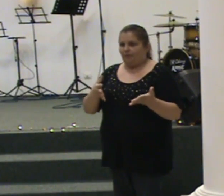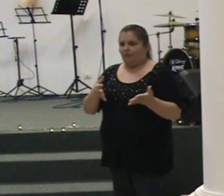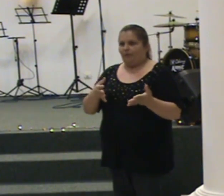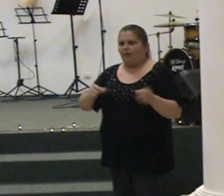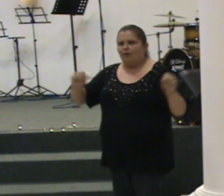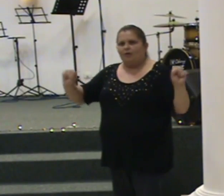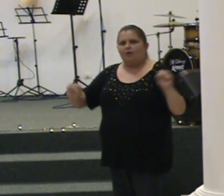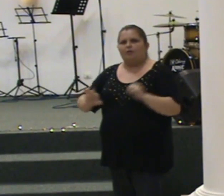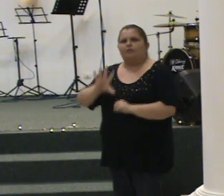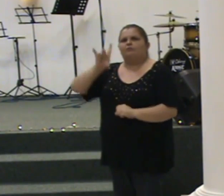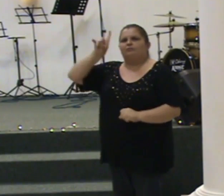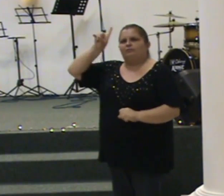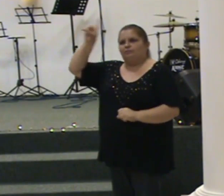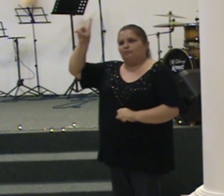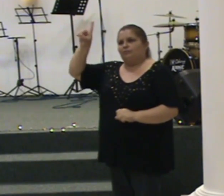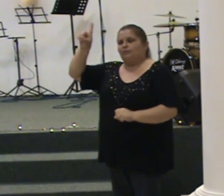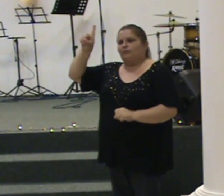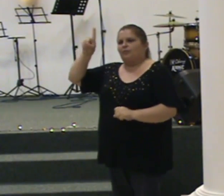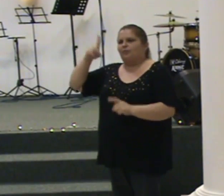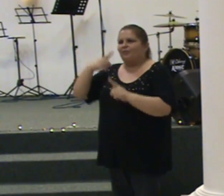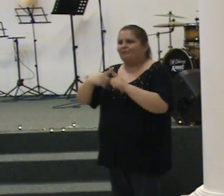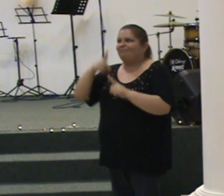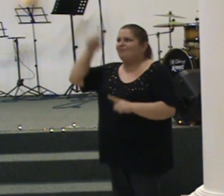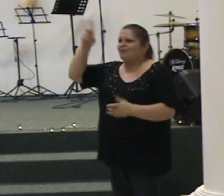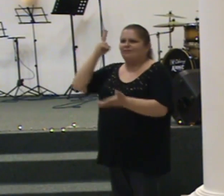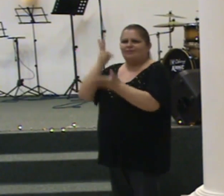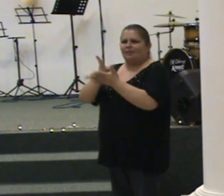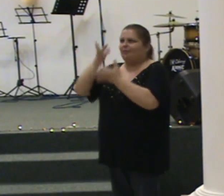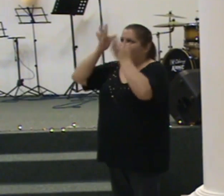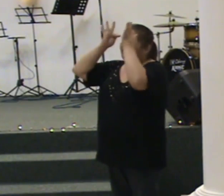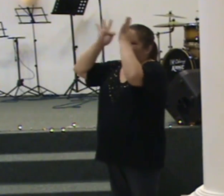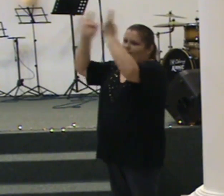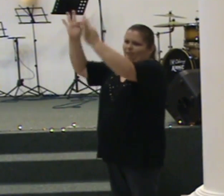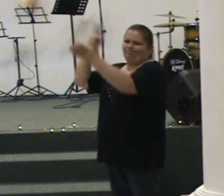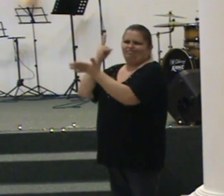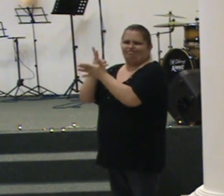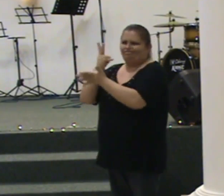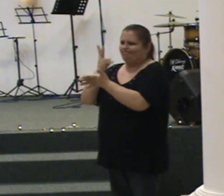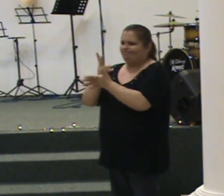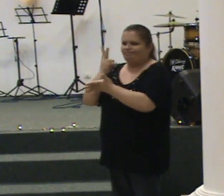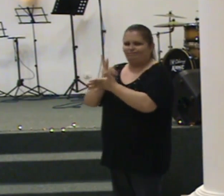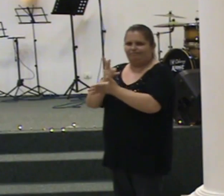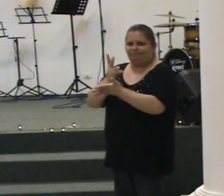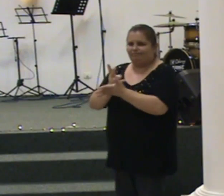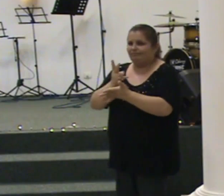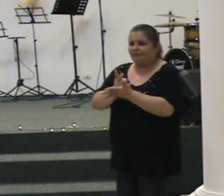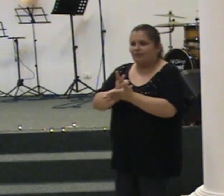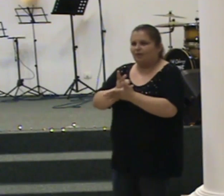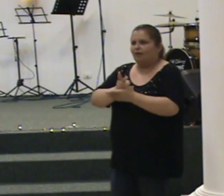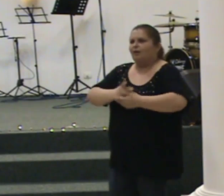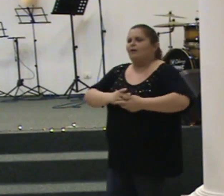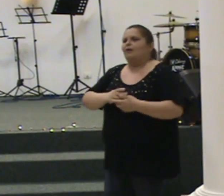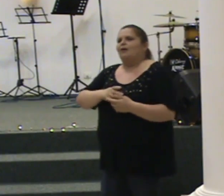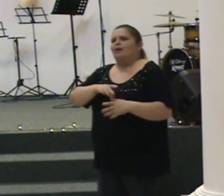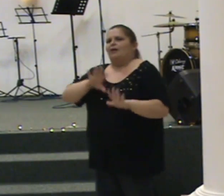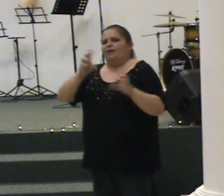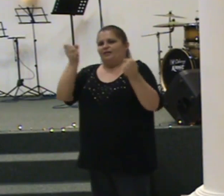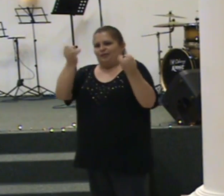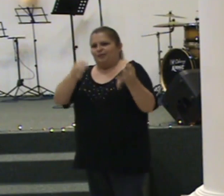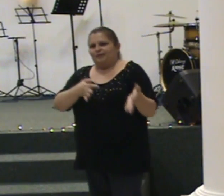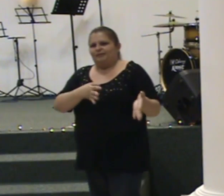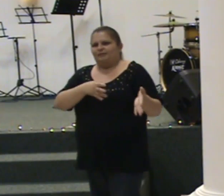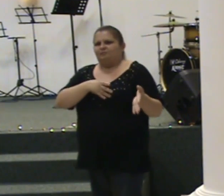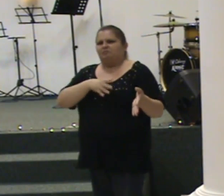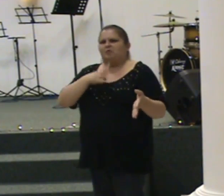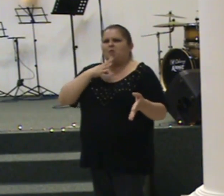glória a Deus que Ele é fiel. Por quê? Os irmãos não conhecem, muitos não sabem,